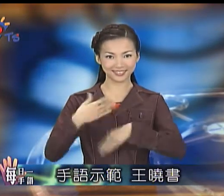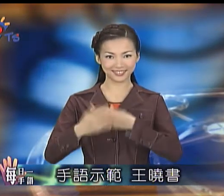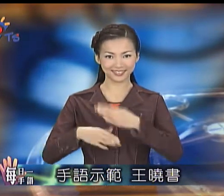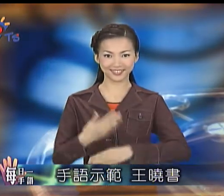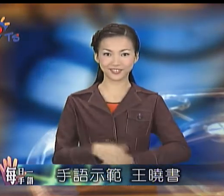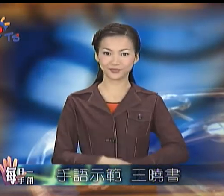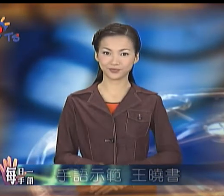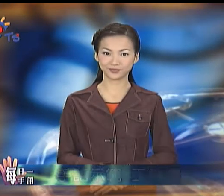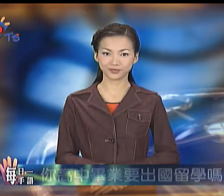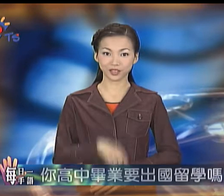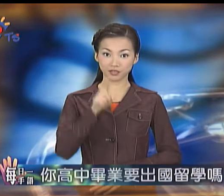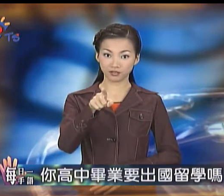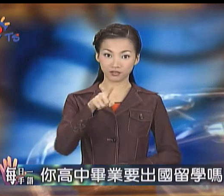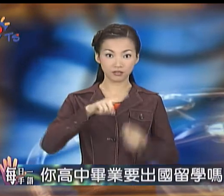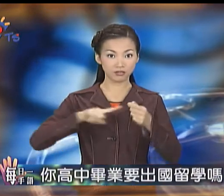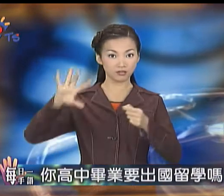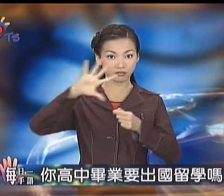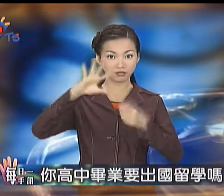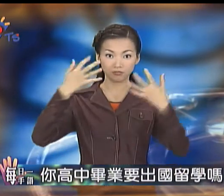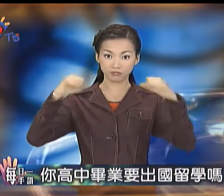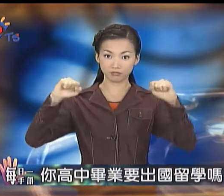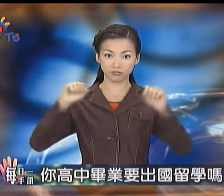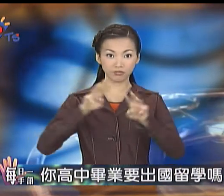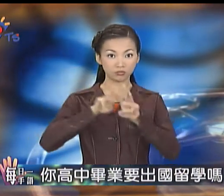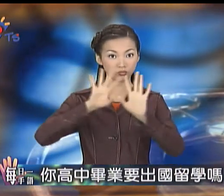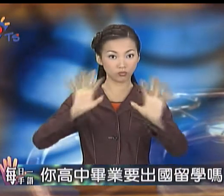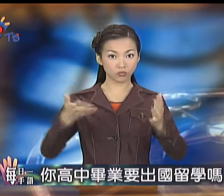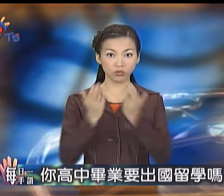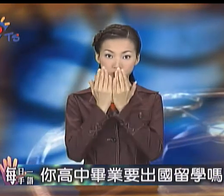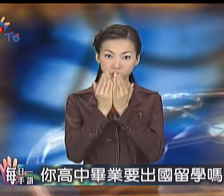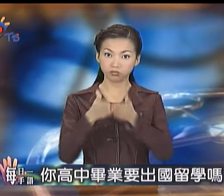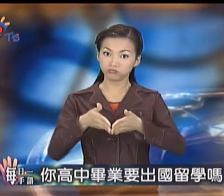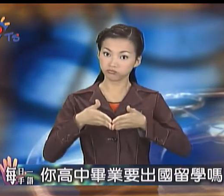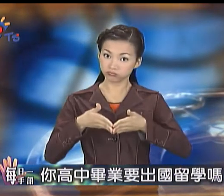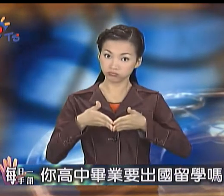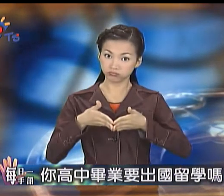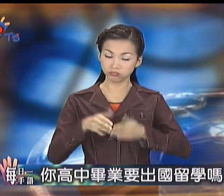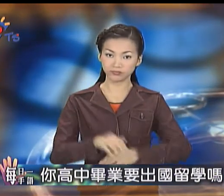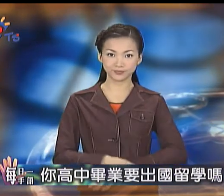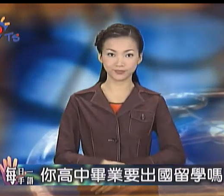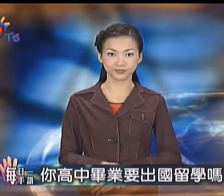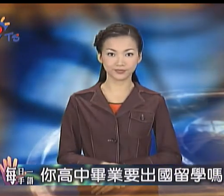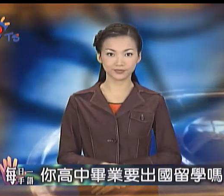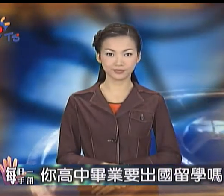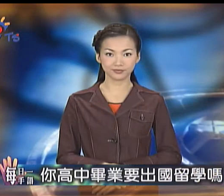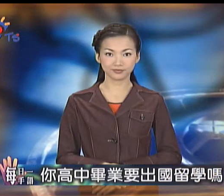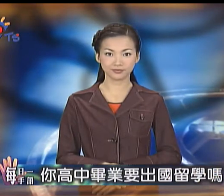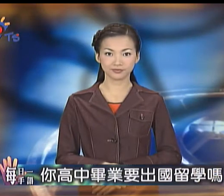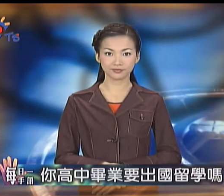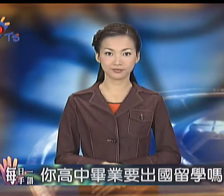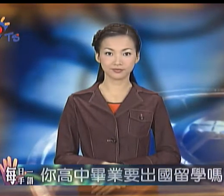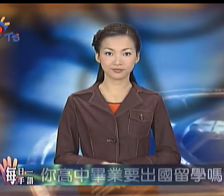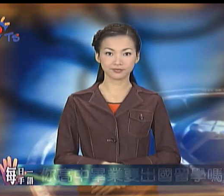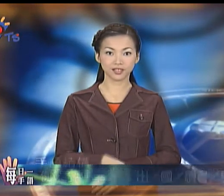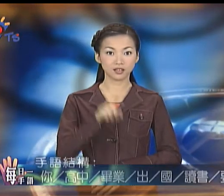语。你高中毕业要出国留学吗？手语的结构是：